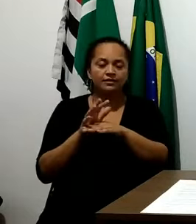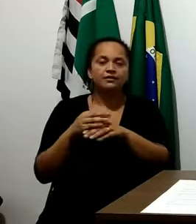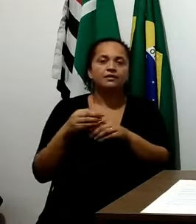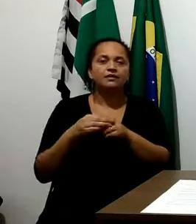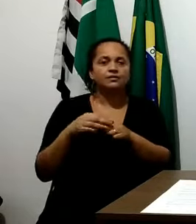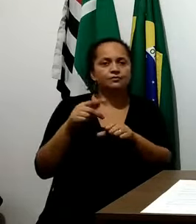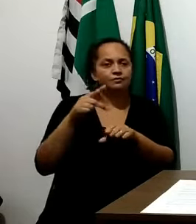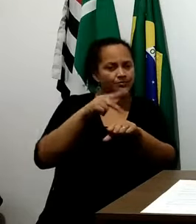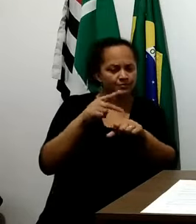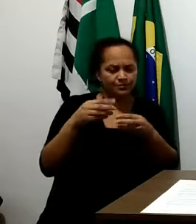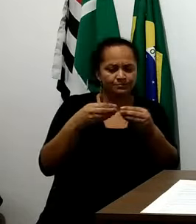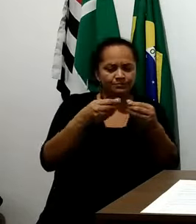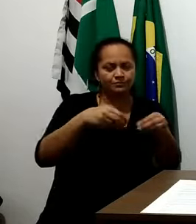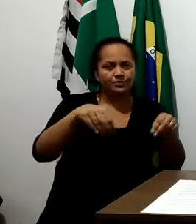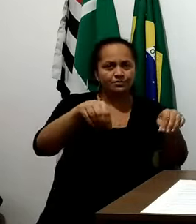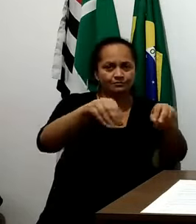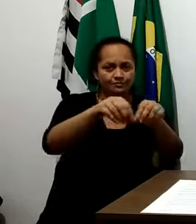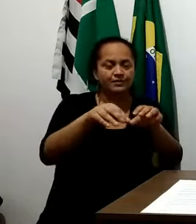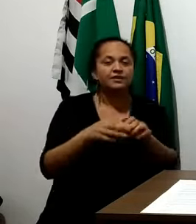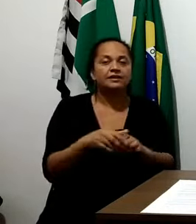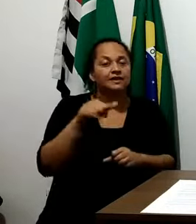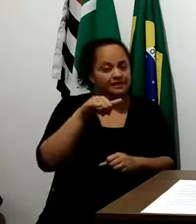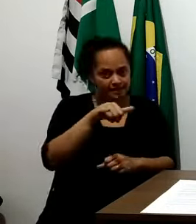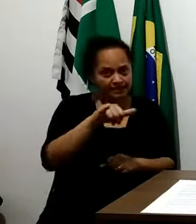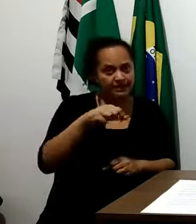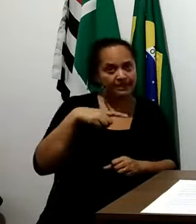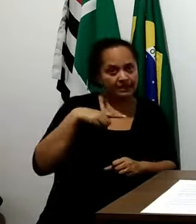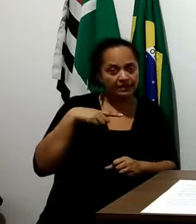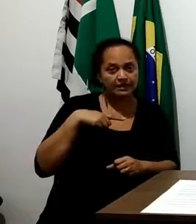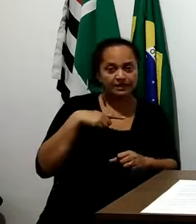E se vier a dar fruto, bem está.